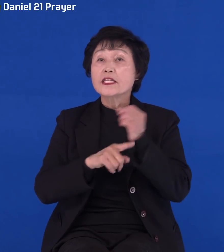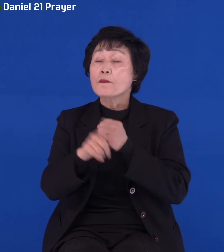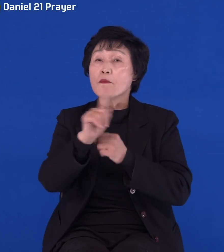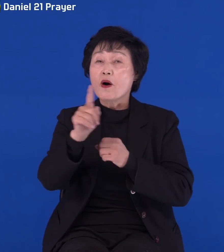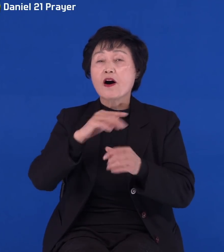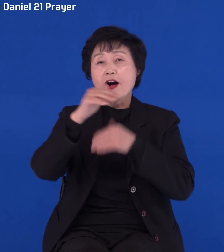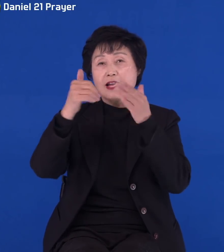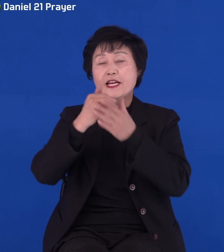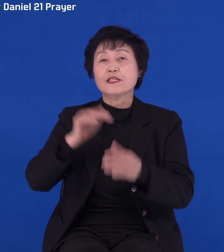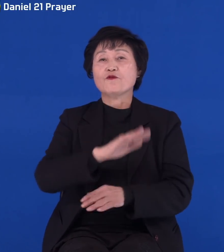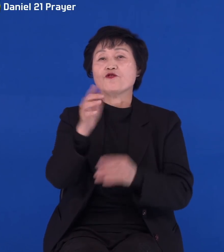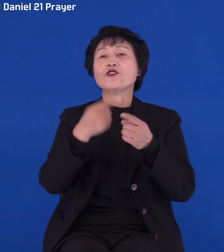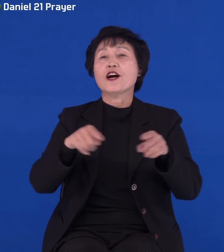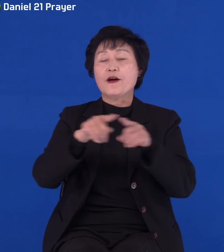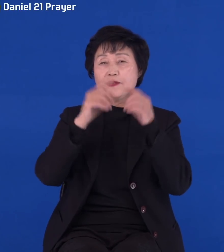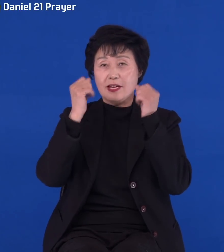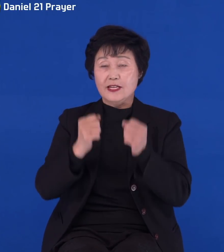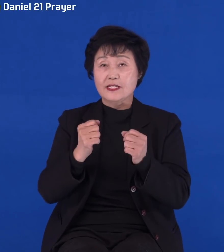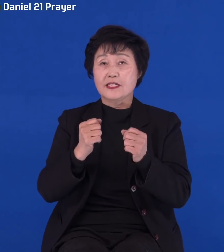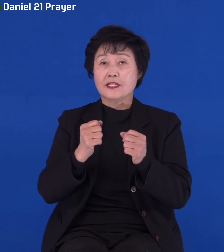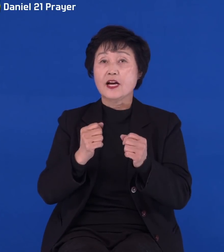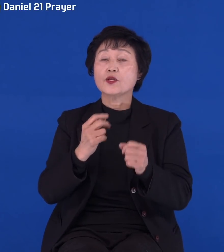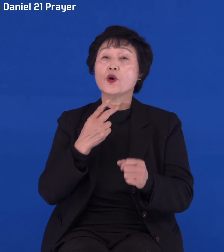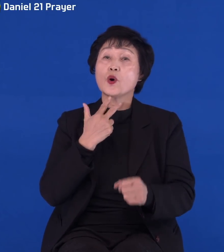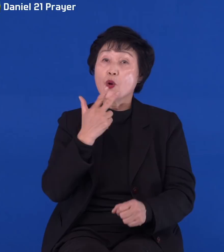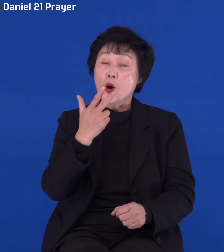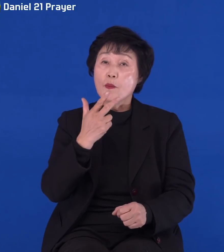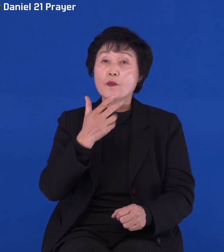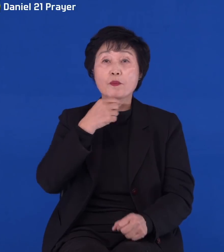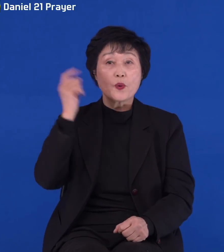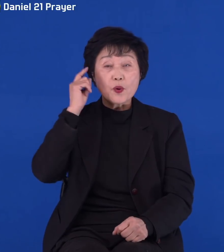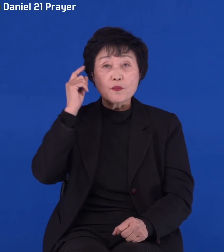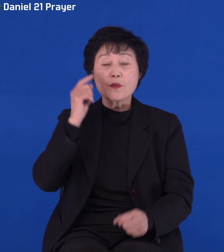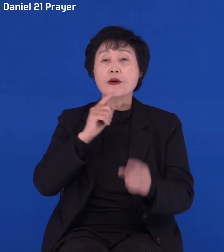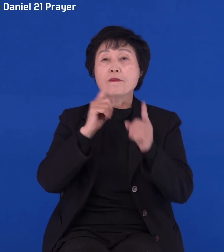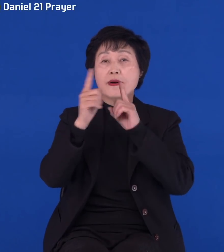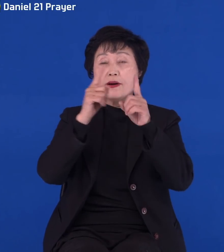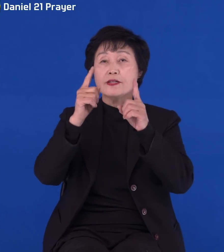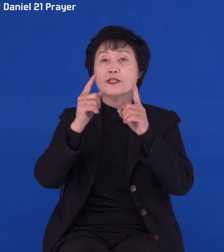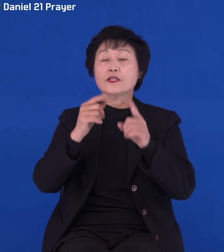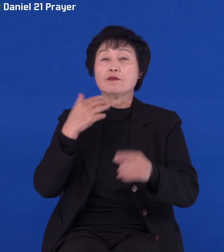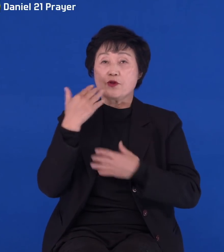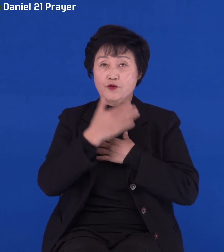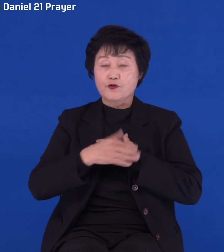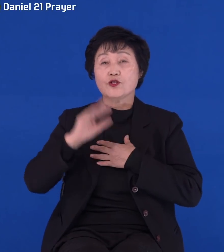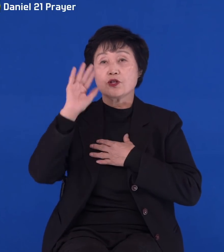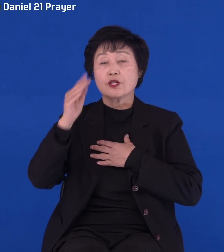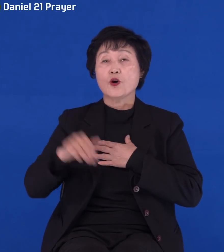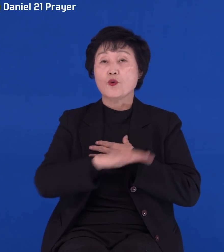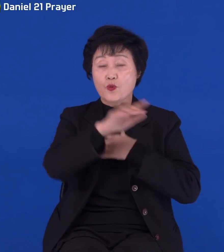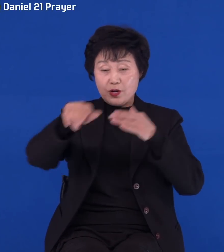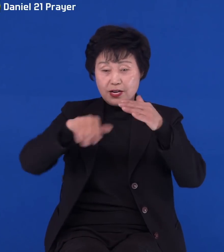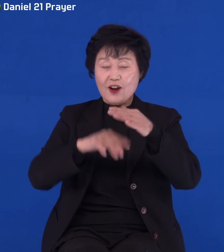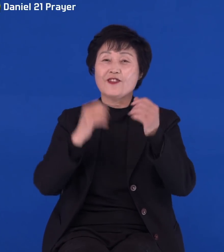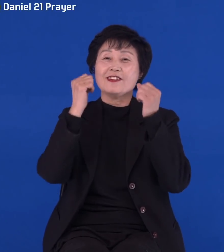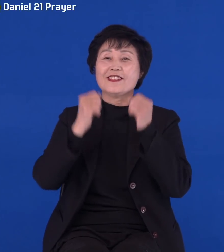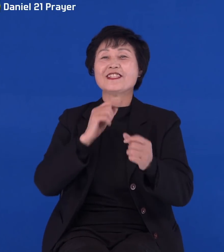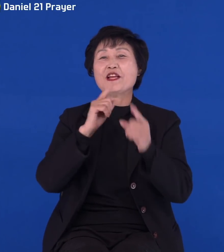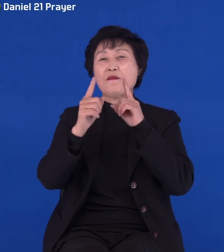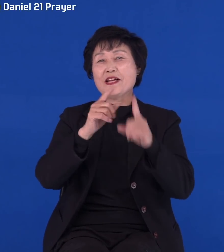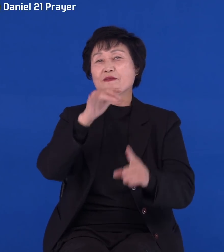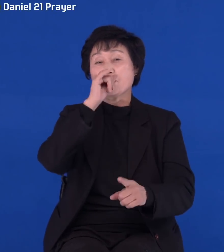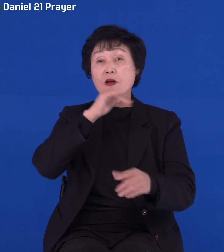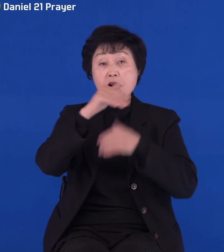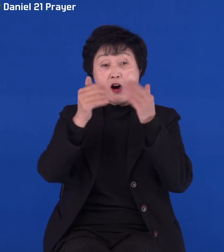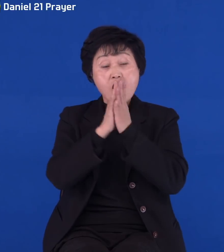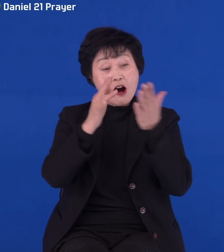요한복음 1장 14절에 말씀이 육신되어 우리 가운데 거하시매, 우리 가운데 거하신대요. 그런데 제가 성경을 읽으면서 정말 은혜